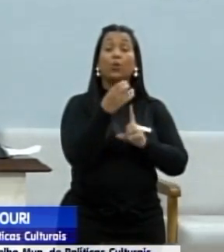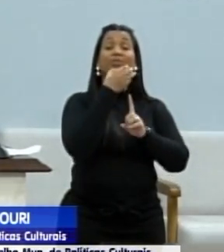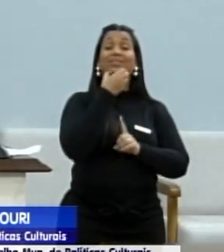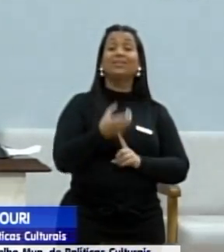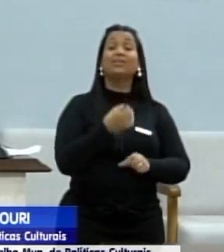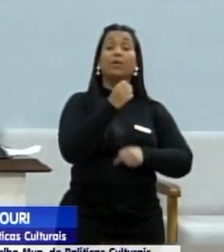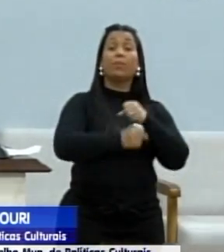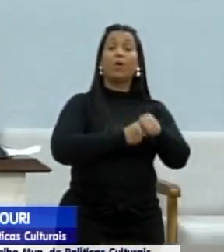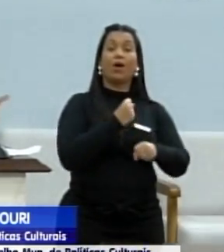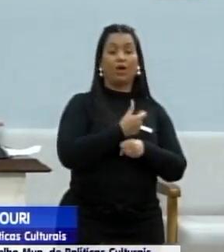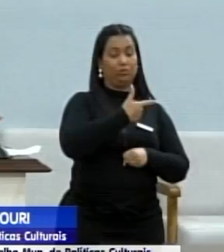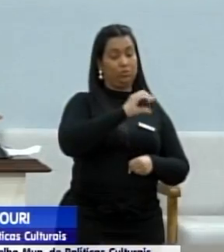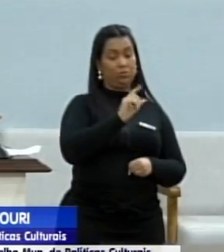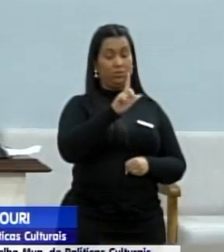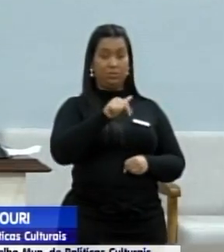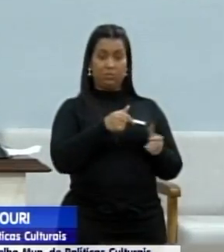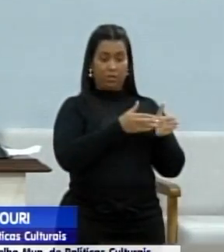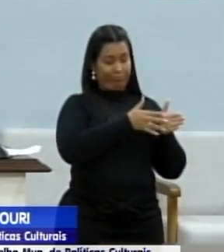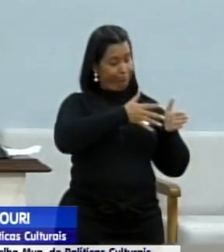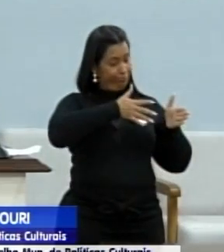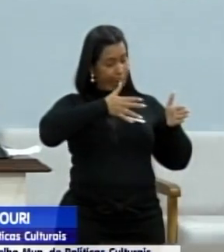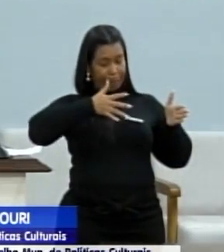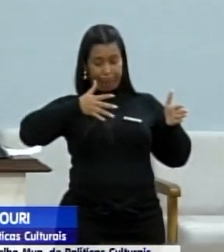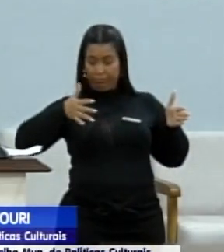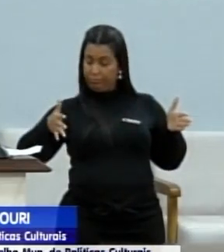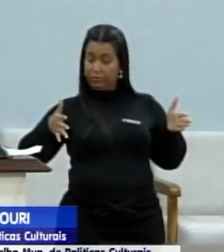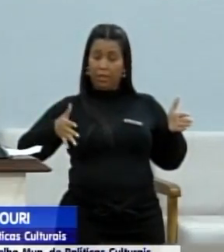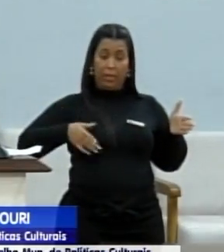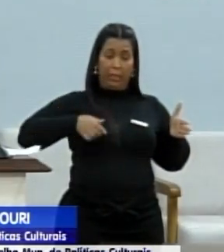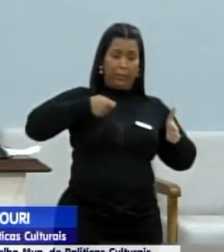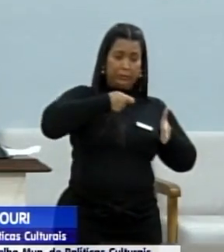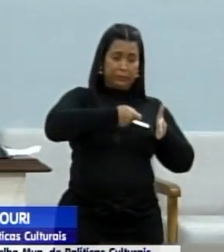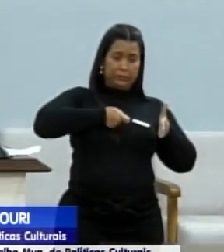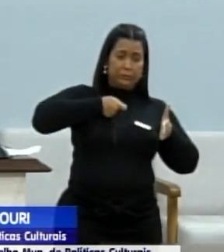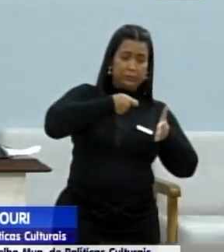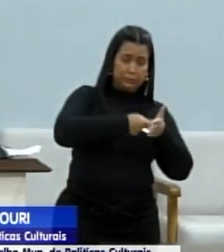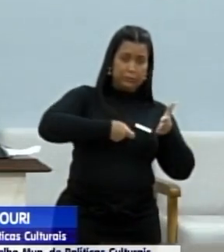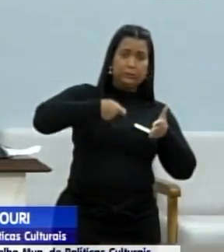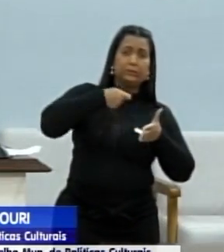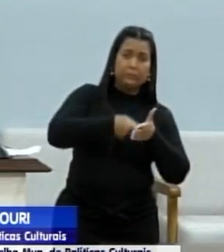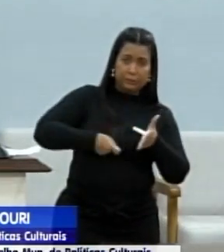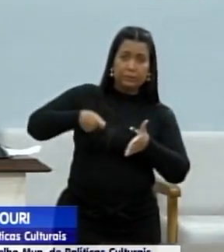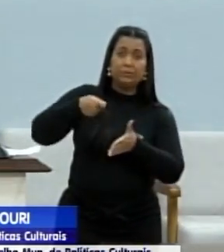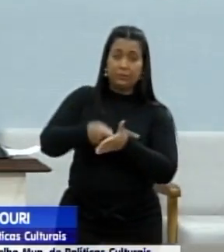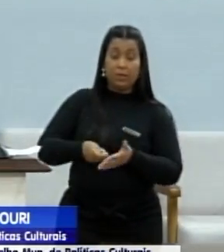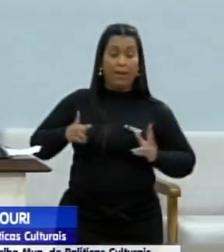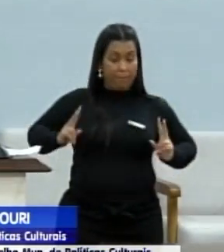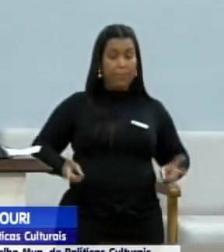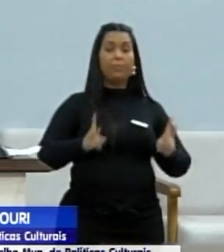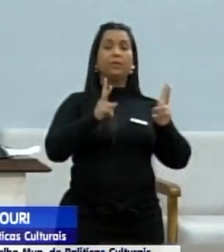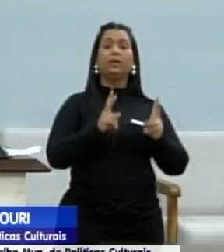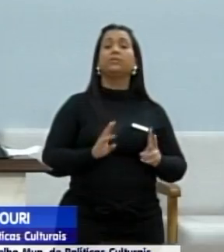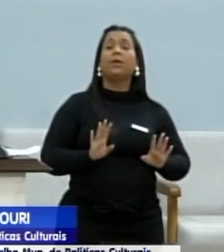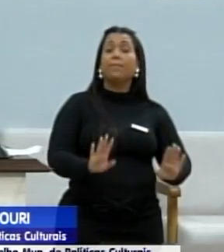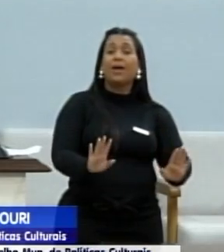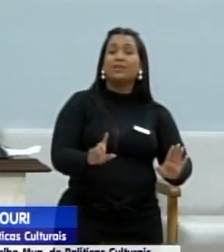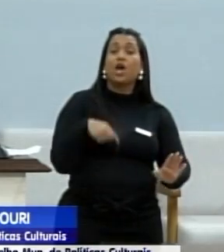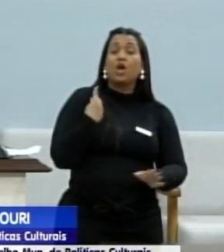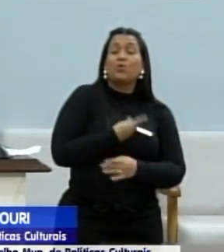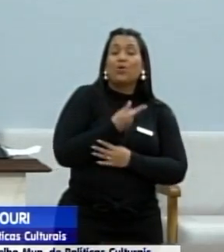de 17, então de lá para cá, as nossas lutas são tantas, são várias e a gente permanece. E a gente não